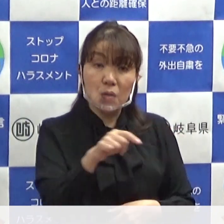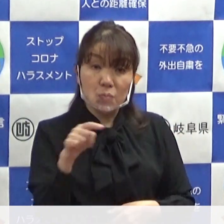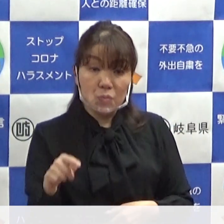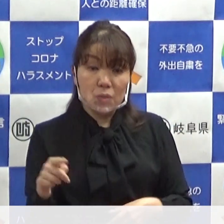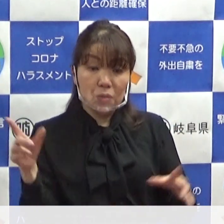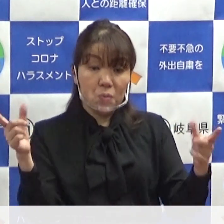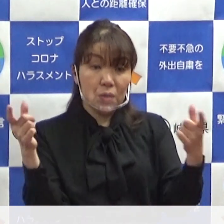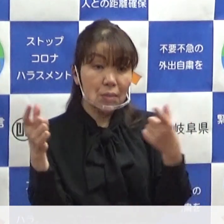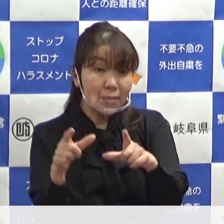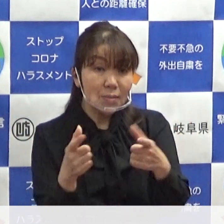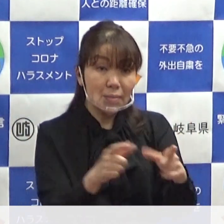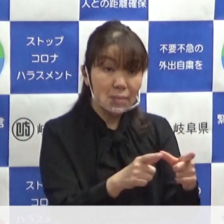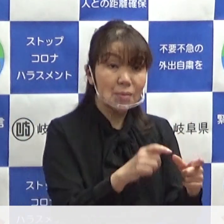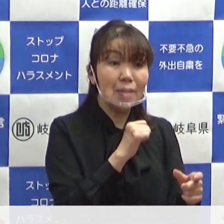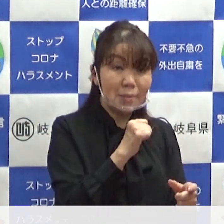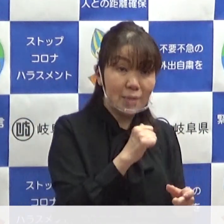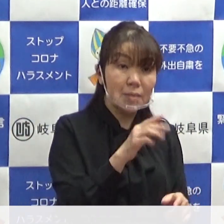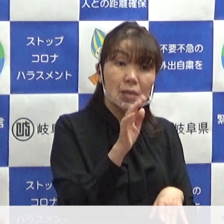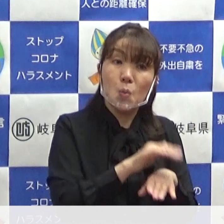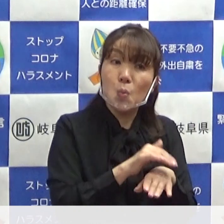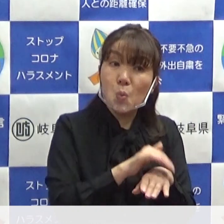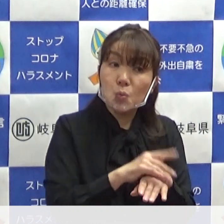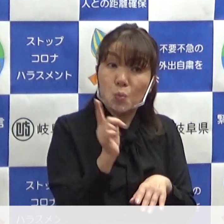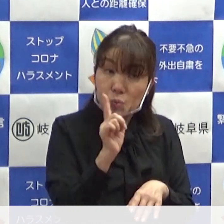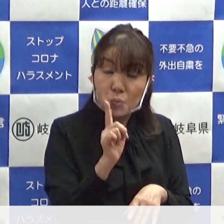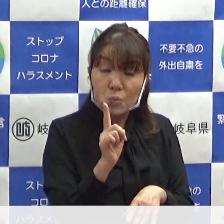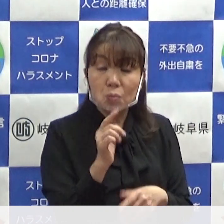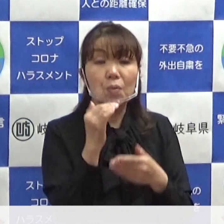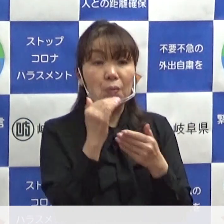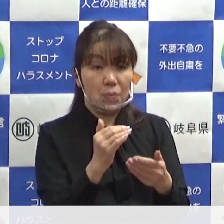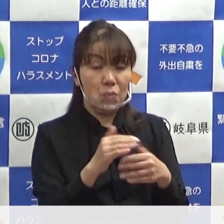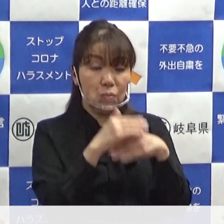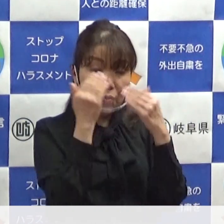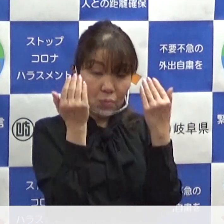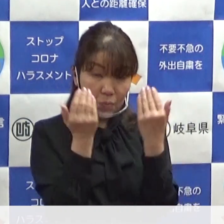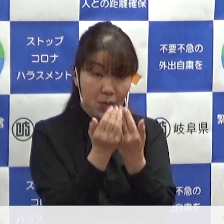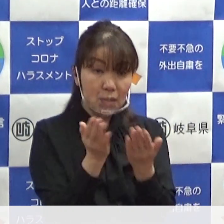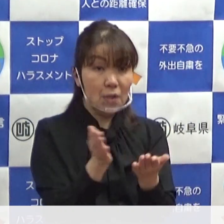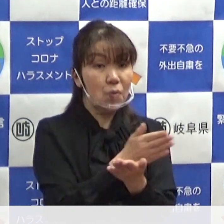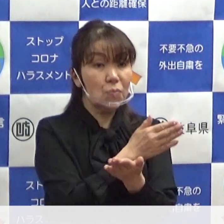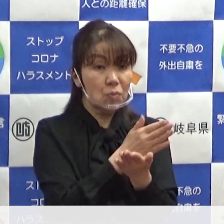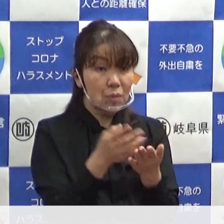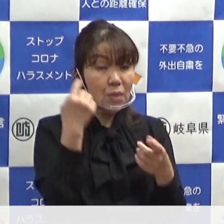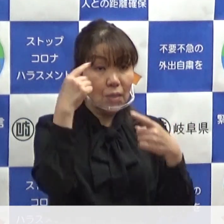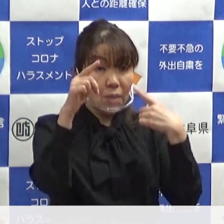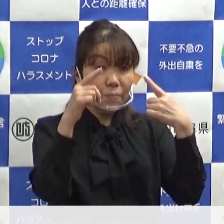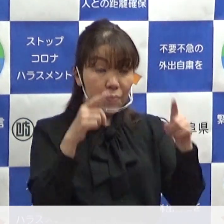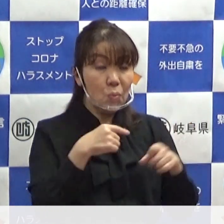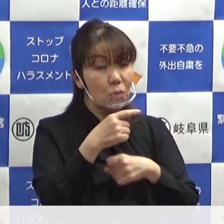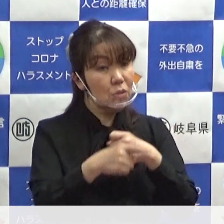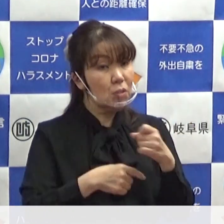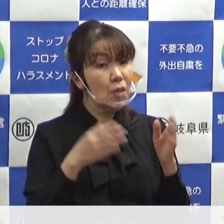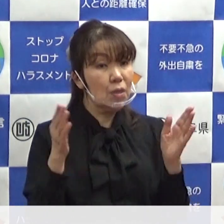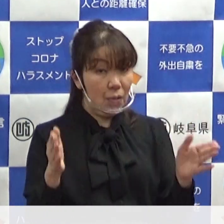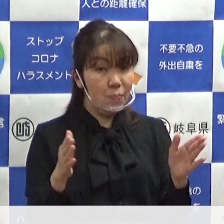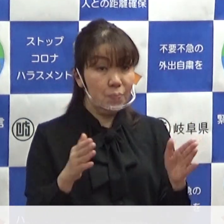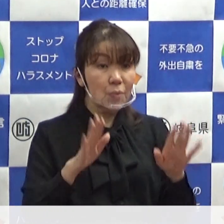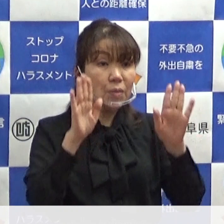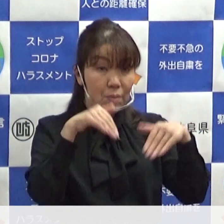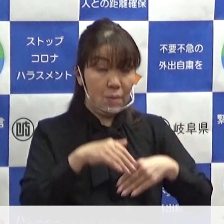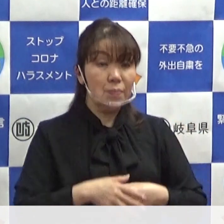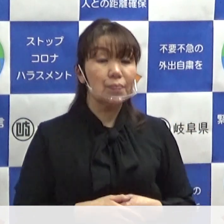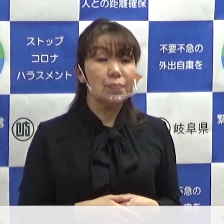なくなる、足りなくなる、でどうするのかということを、まあ、全ての分野で検討しましょうと、これもざっと1年かけて、